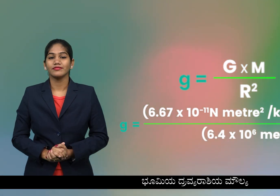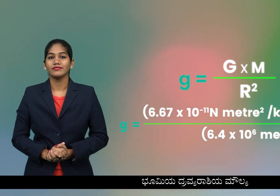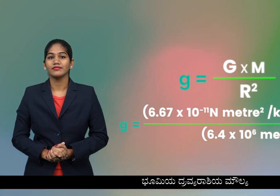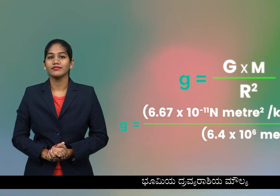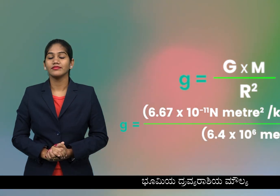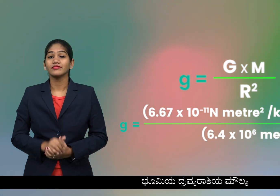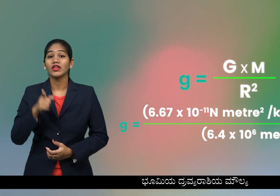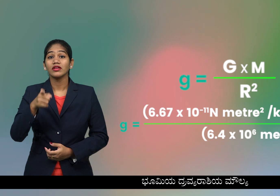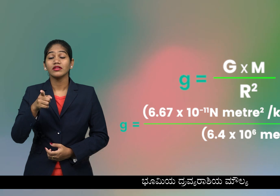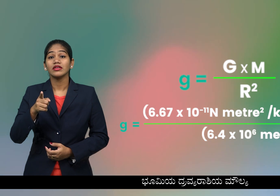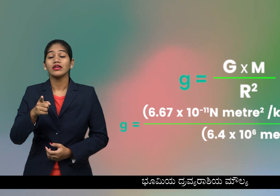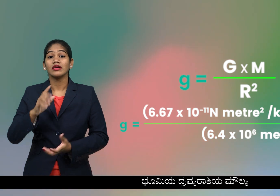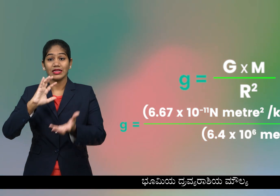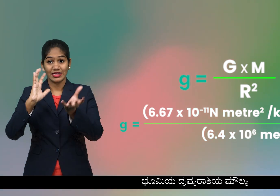ಭೂಮಿಯ ದ್ರವ್ಯರಾಶಿಯ ಮೌಲ್ಯ